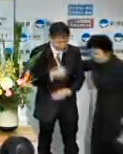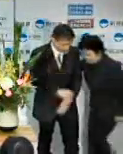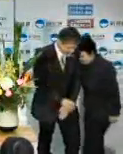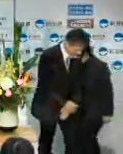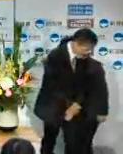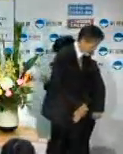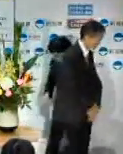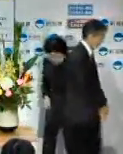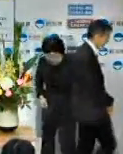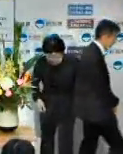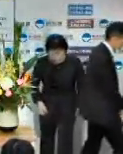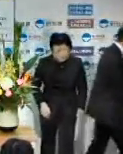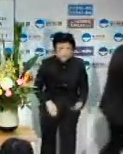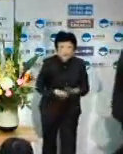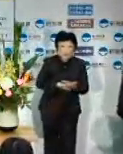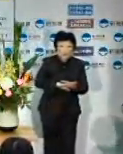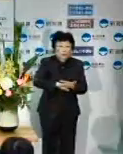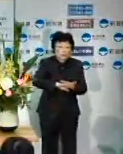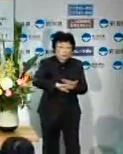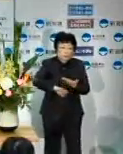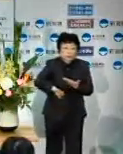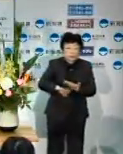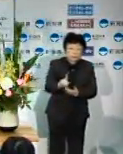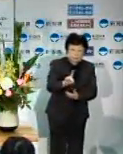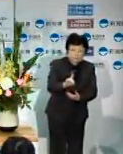はい、 他にございますでしょうか。